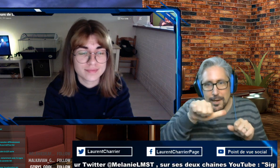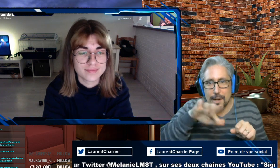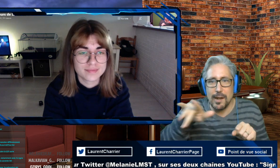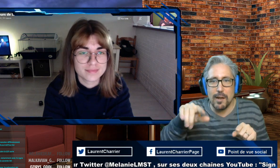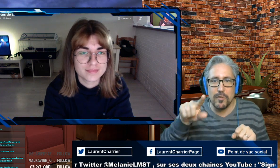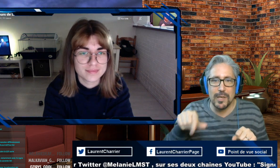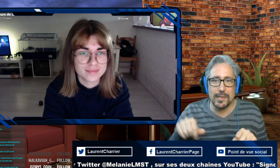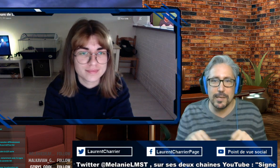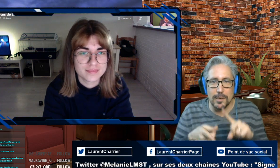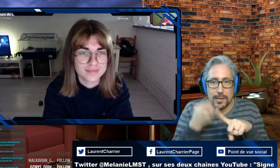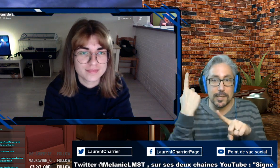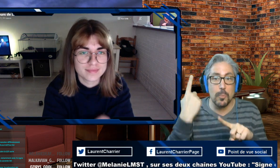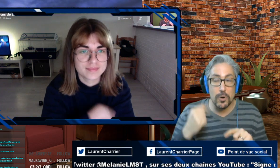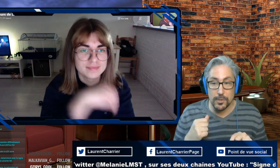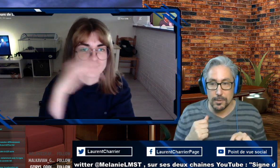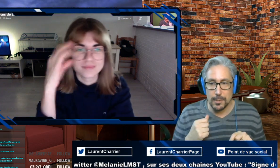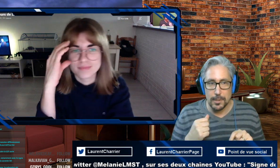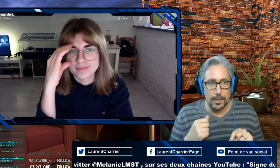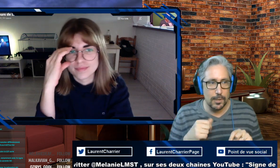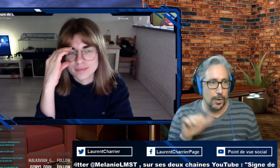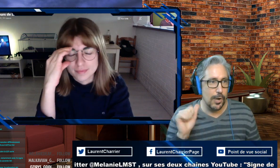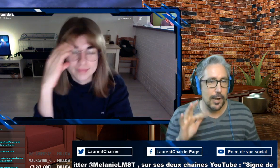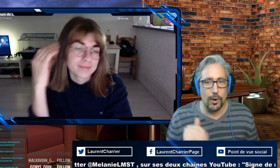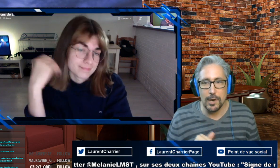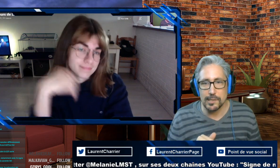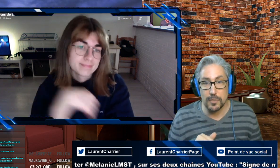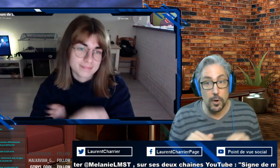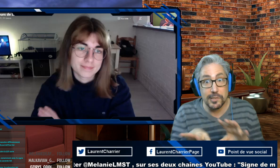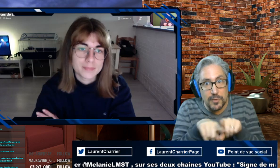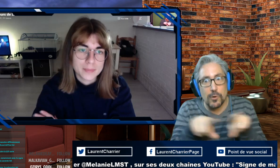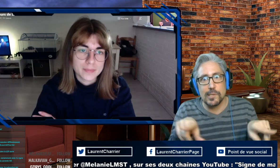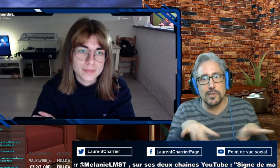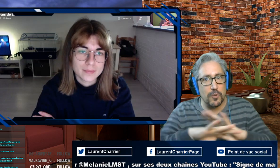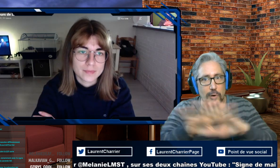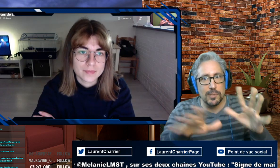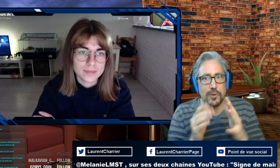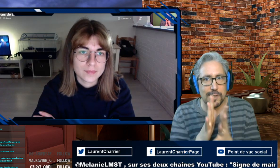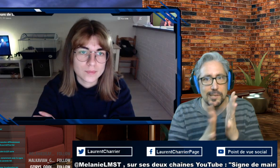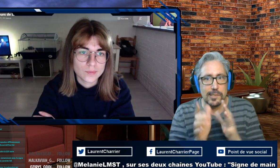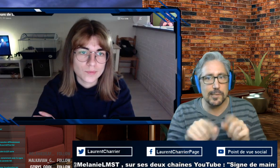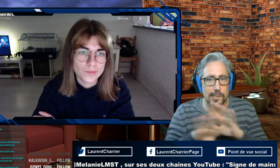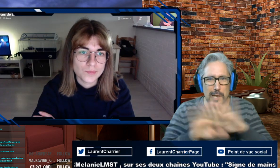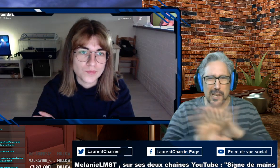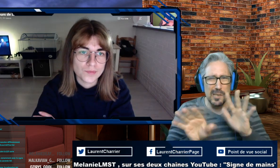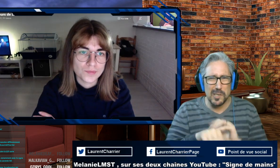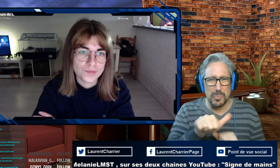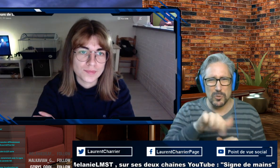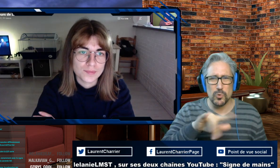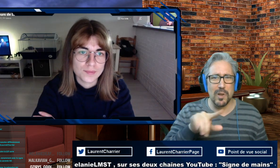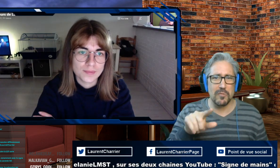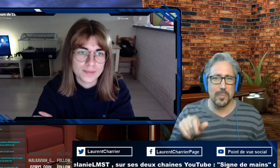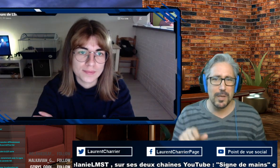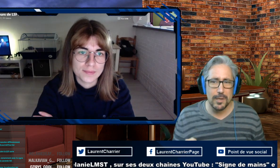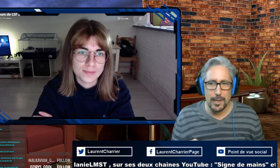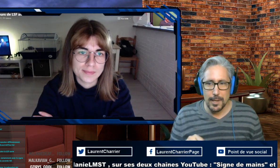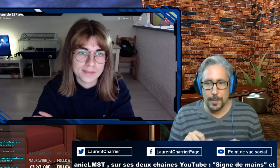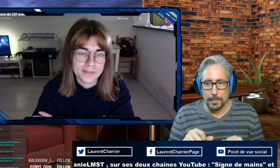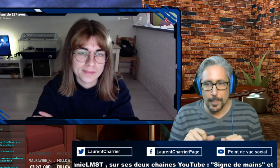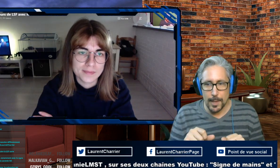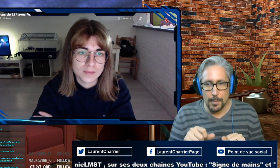a l'alphabet qui est important en LSF. Alors, des fois, c'est différent. Des fois, il y a des signes, c'est pas du tout